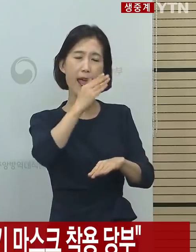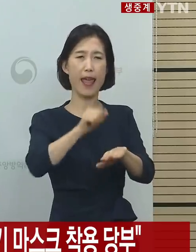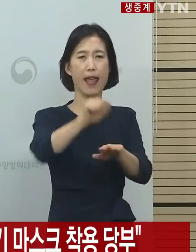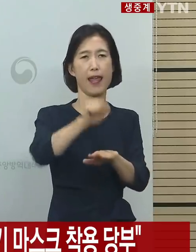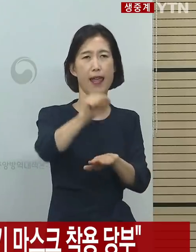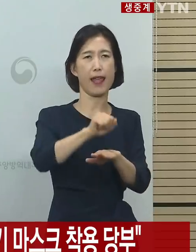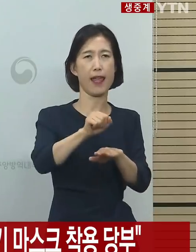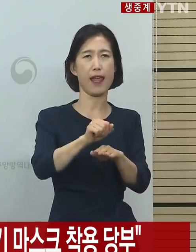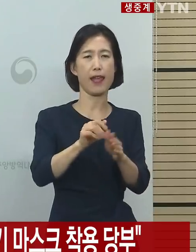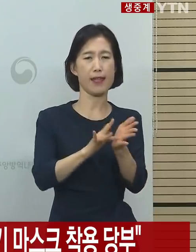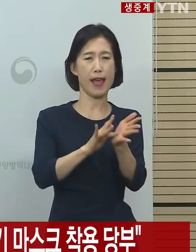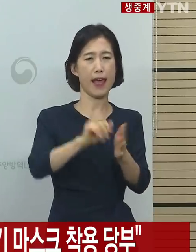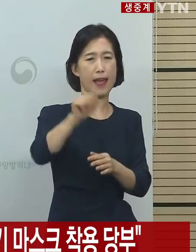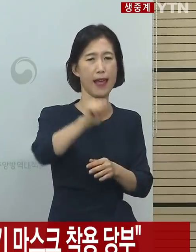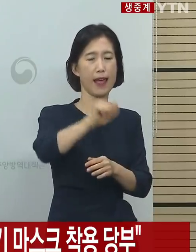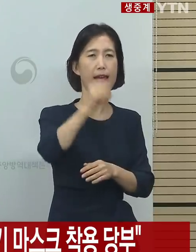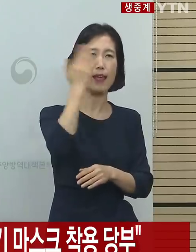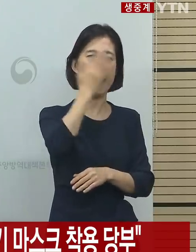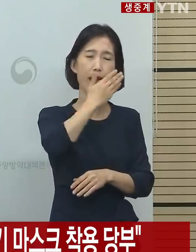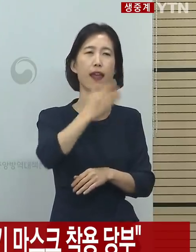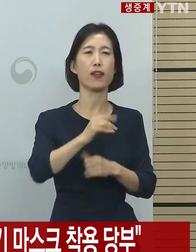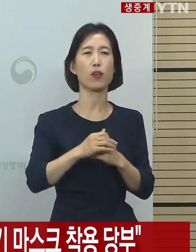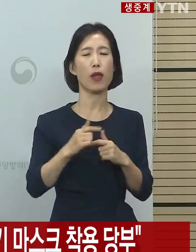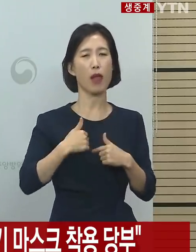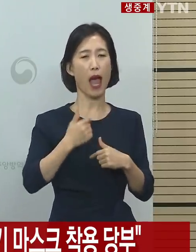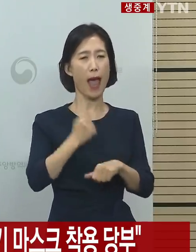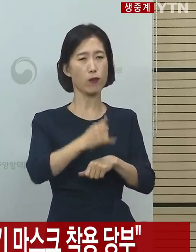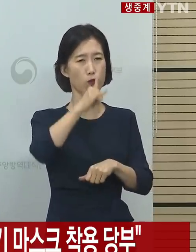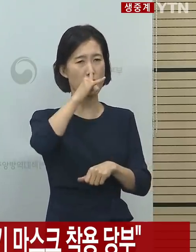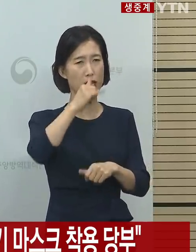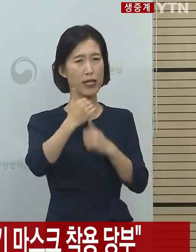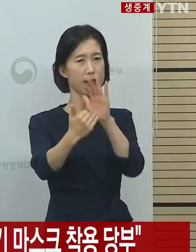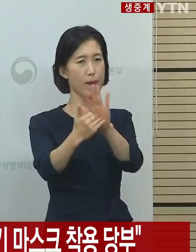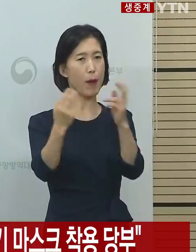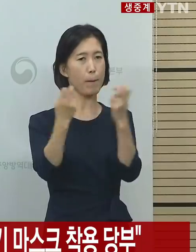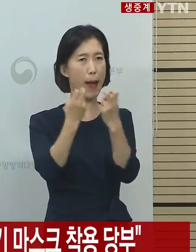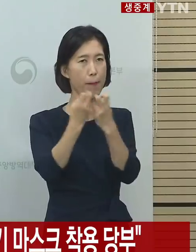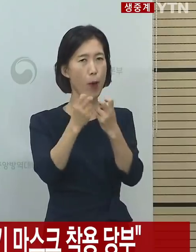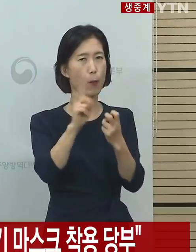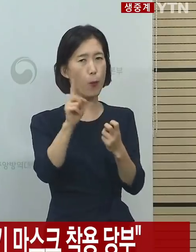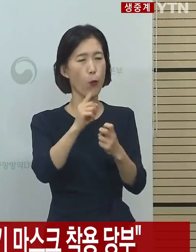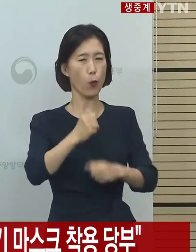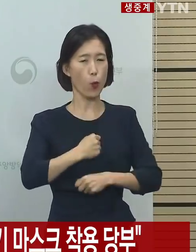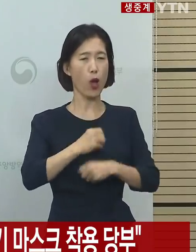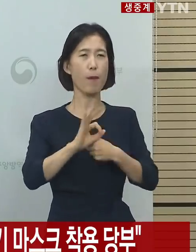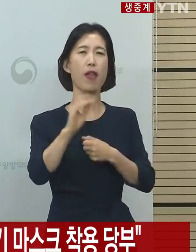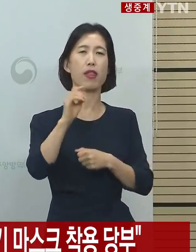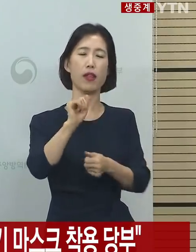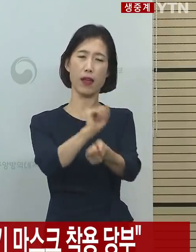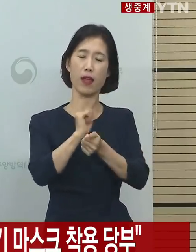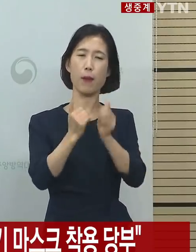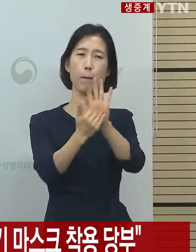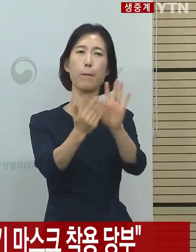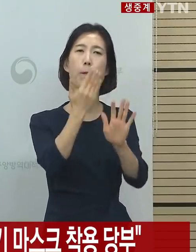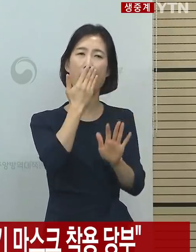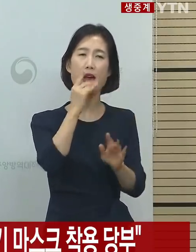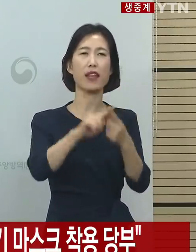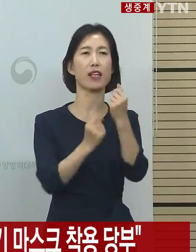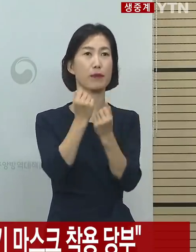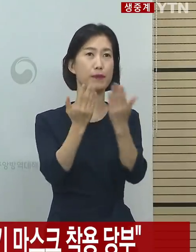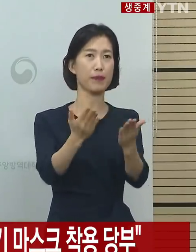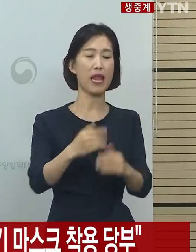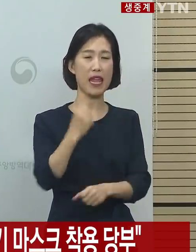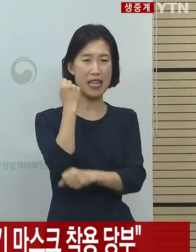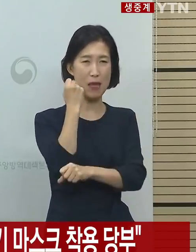등의 일상생활에서 실천할 수 있는 예방 수칙으로 예방이 가능하다는 말씀드리고 이러한 예방 수칙, 기본적인